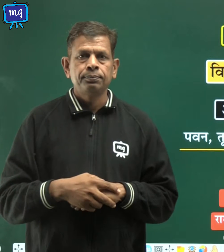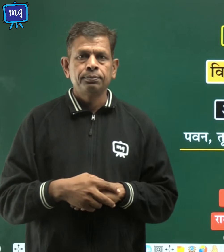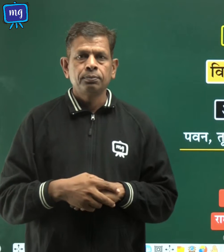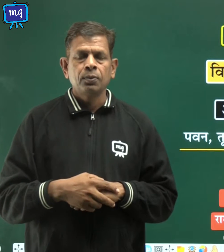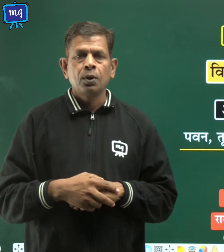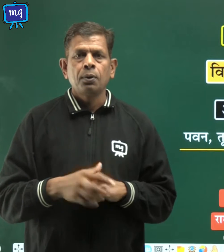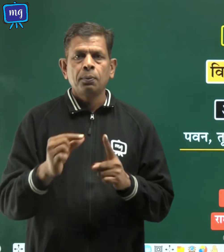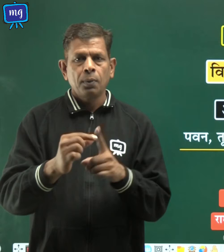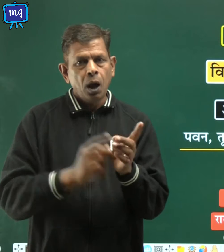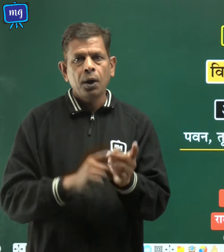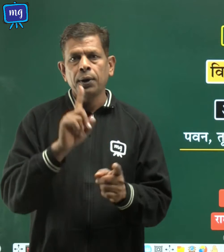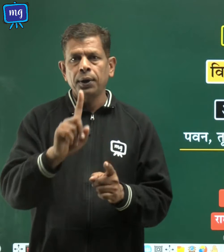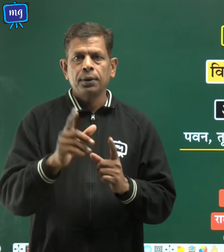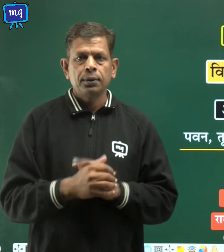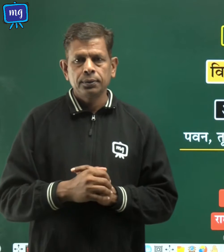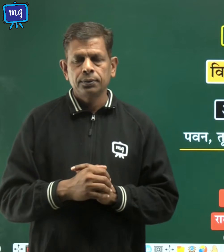भाग 1।